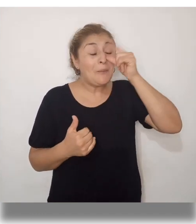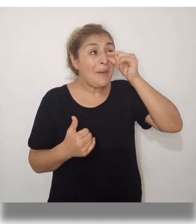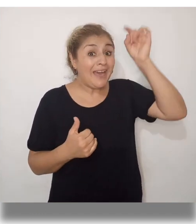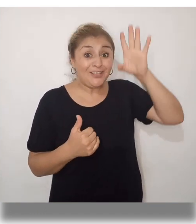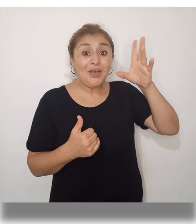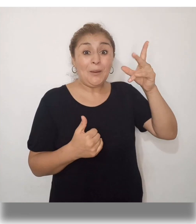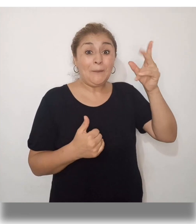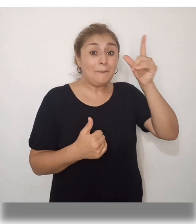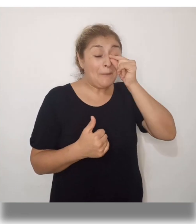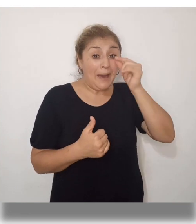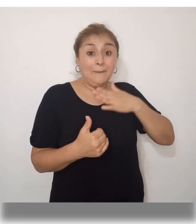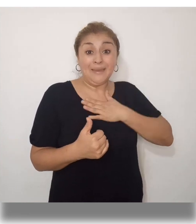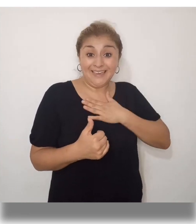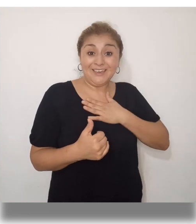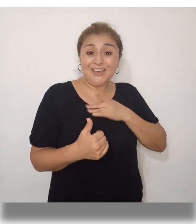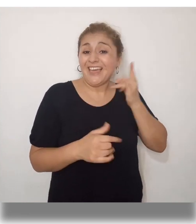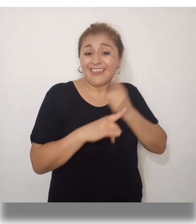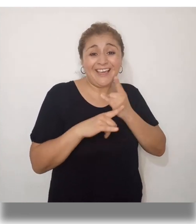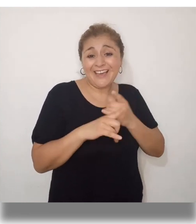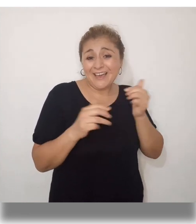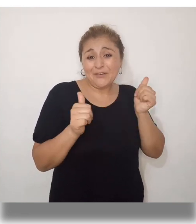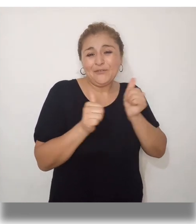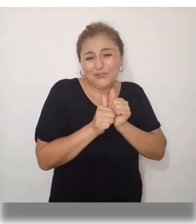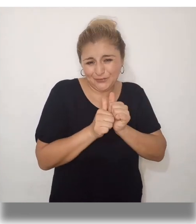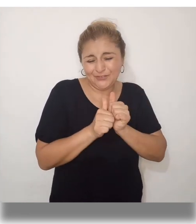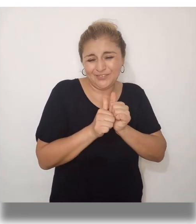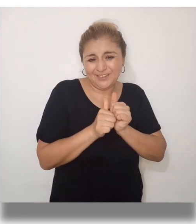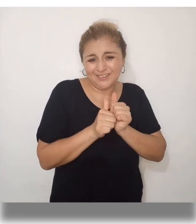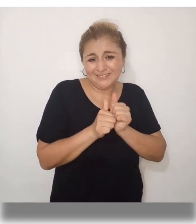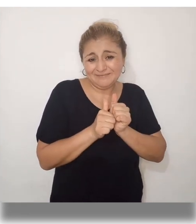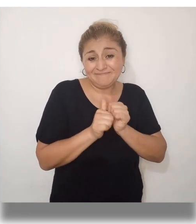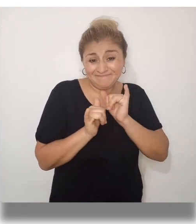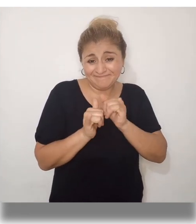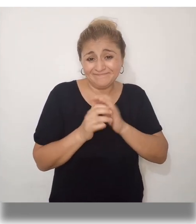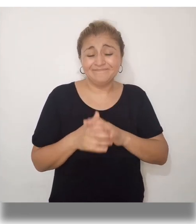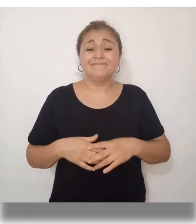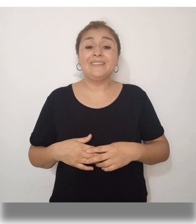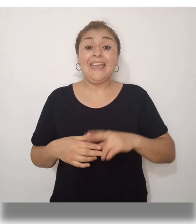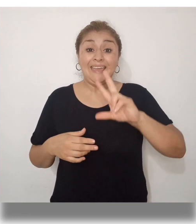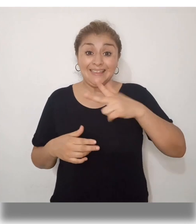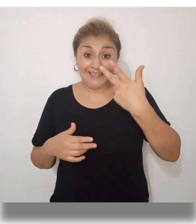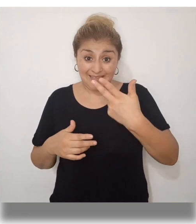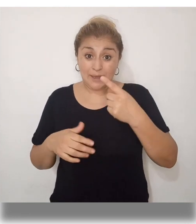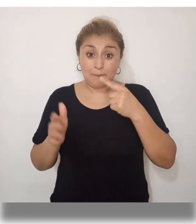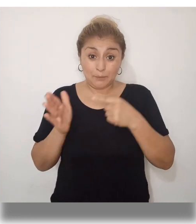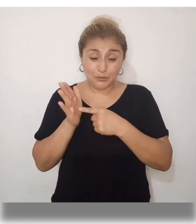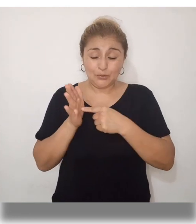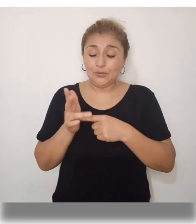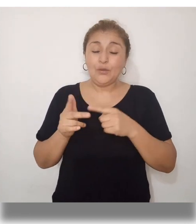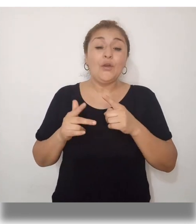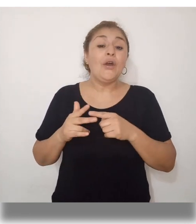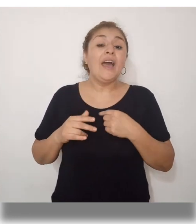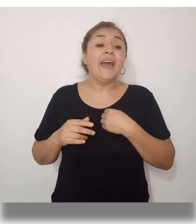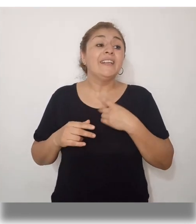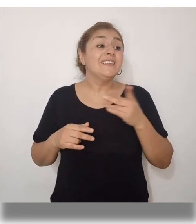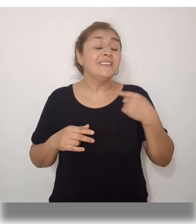la tercera parte de la respuesta del padre a este hijo que estaba tan enojado fue la siguiente y